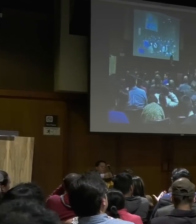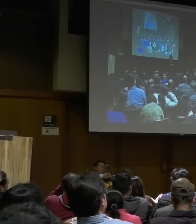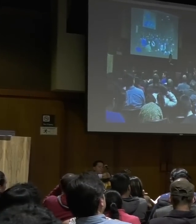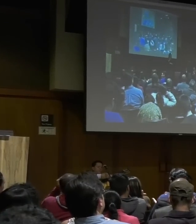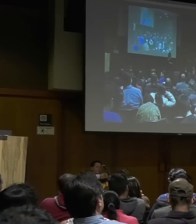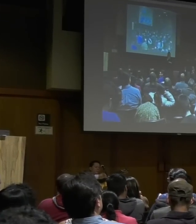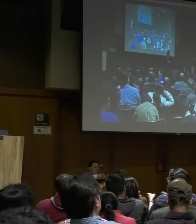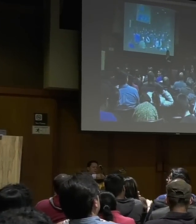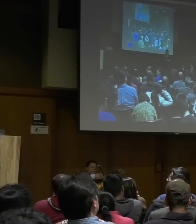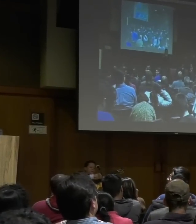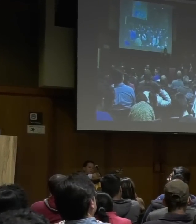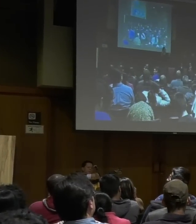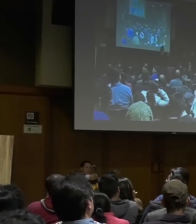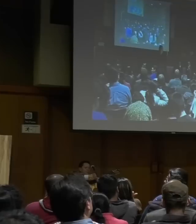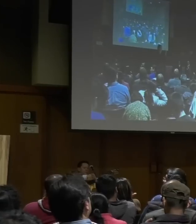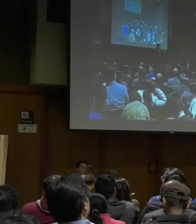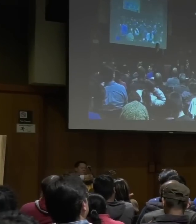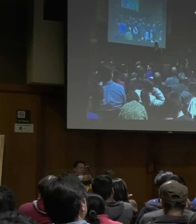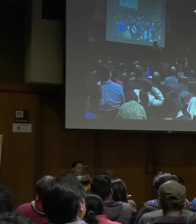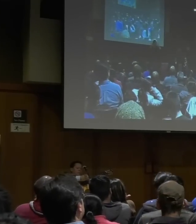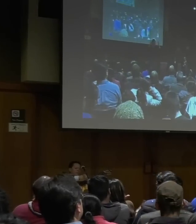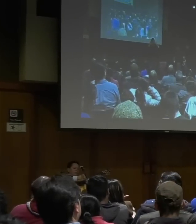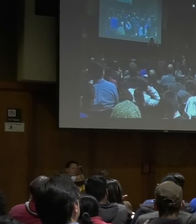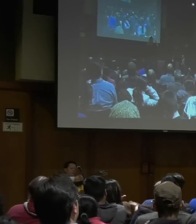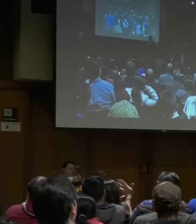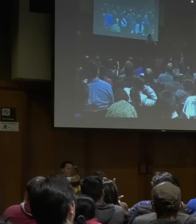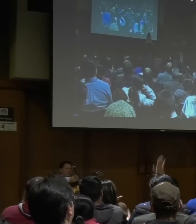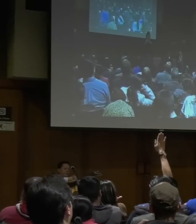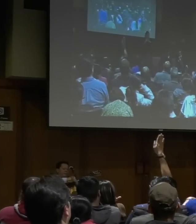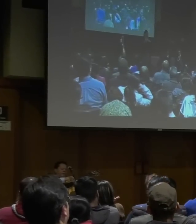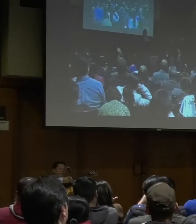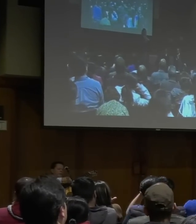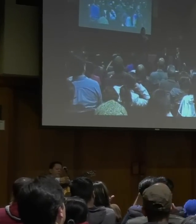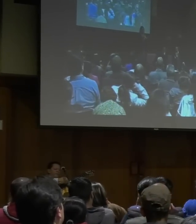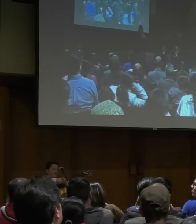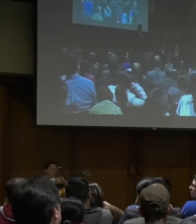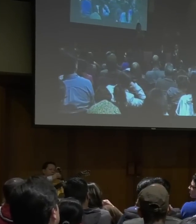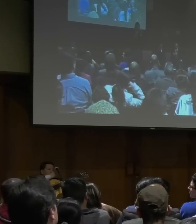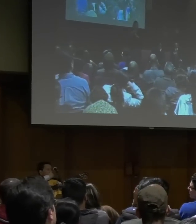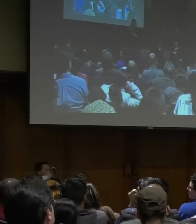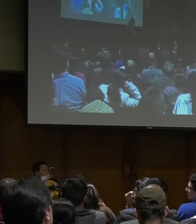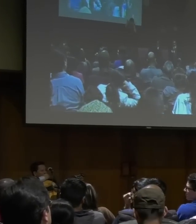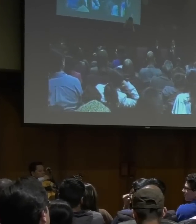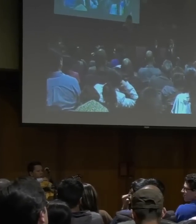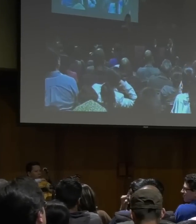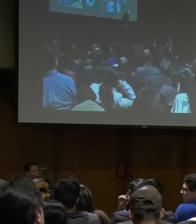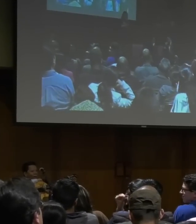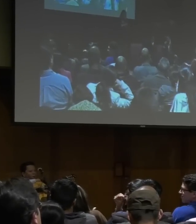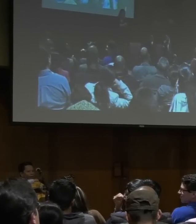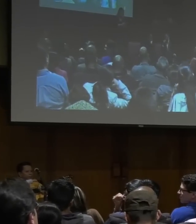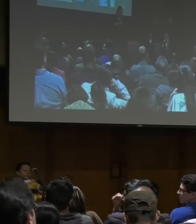de inspiración de muchos autores, de muchos escritores, entre esos el